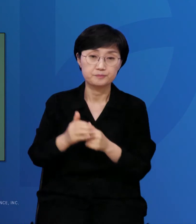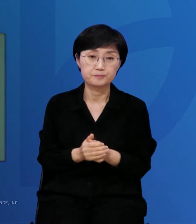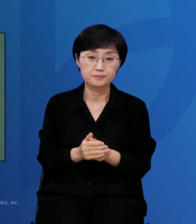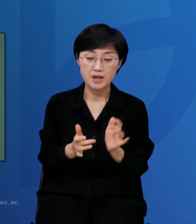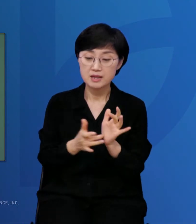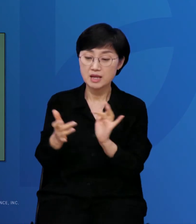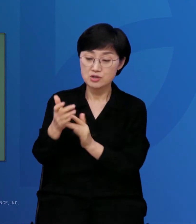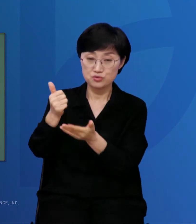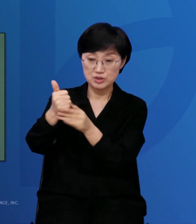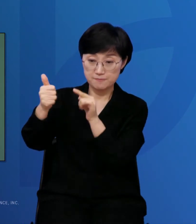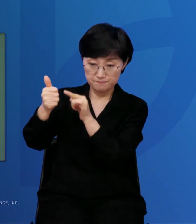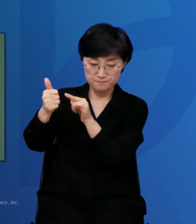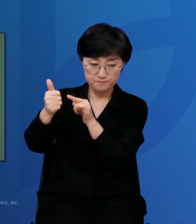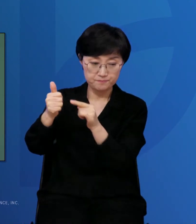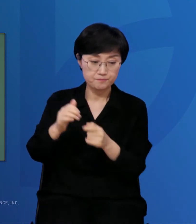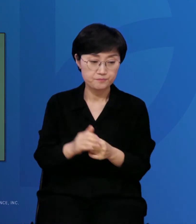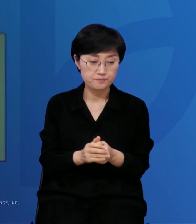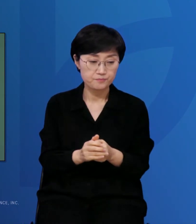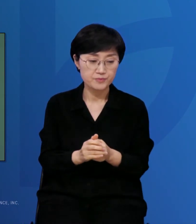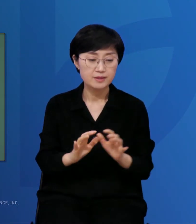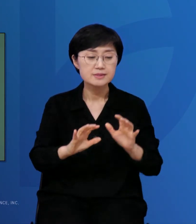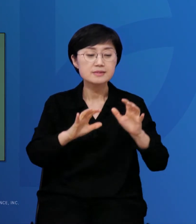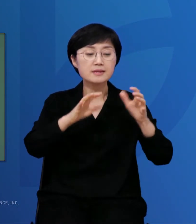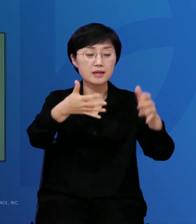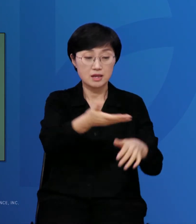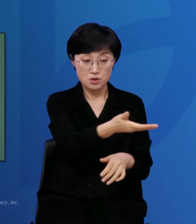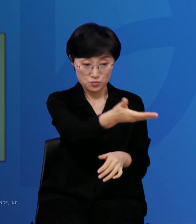영원한 세계의 답을 주고 있는 중이잖아요.